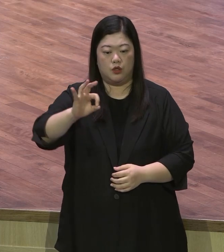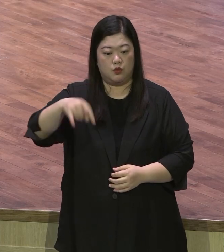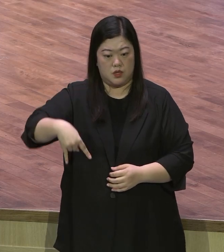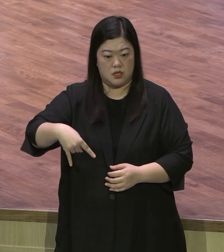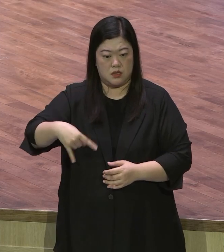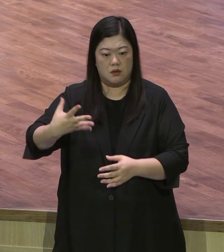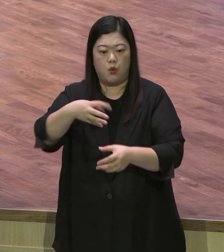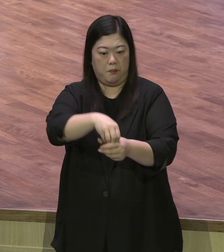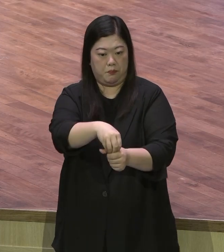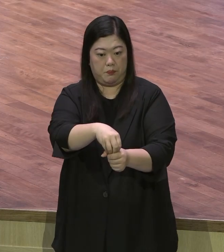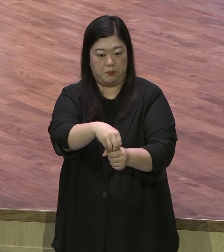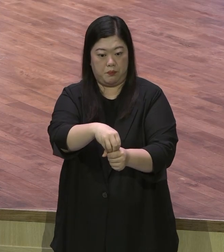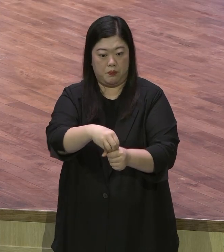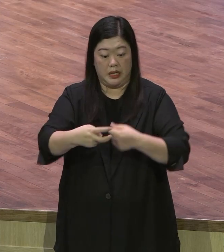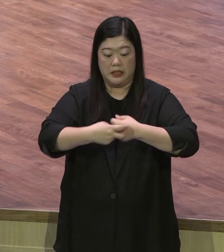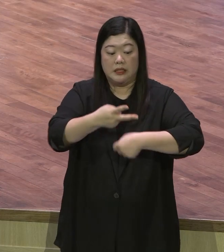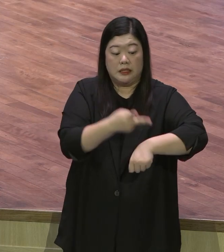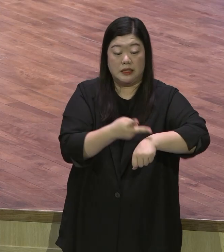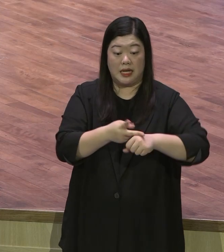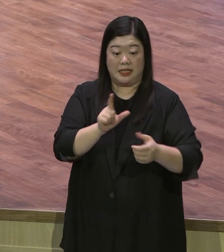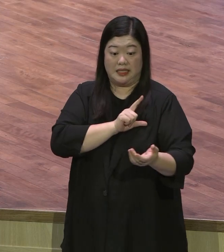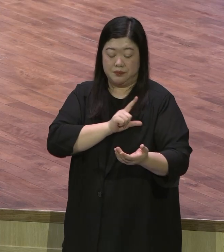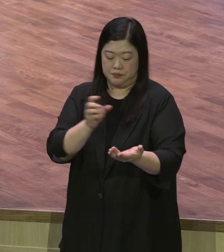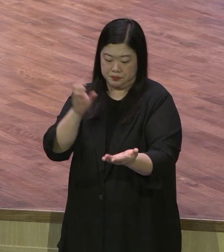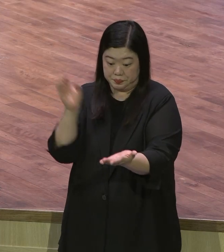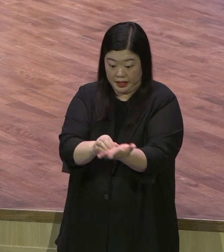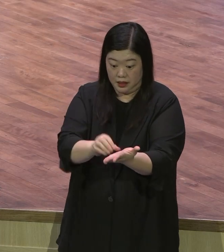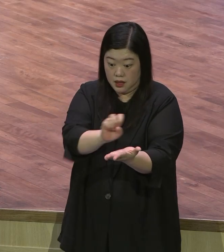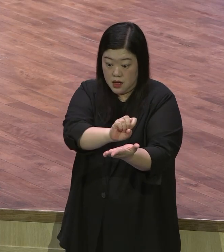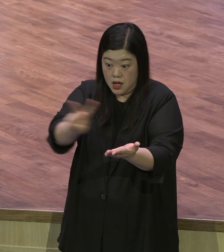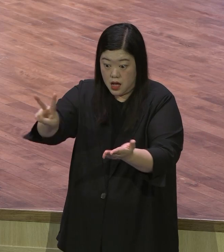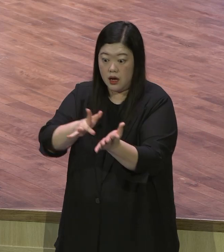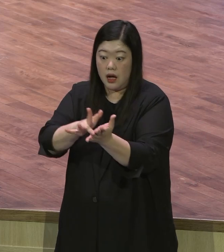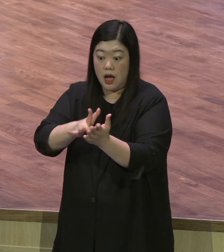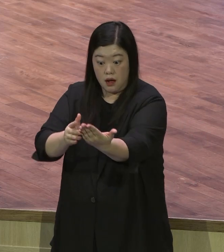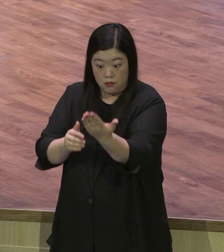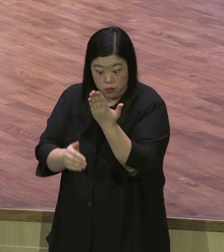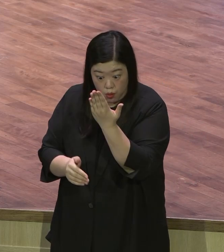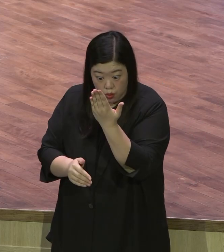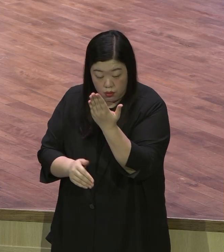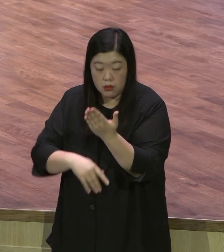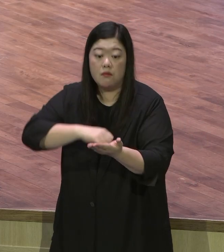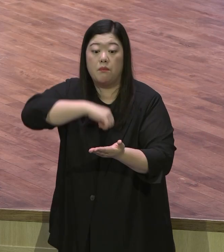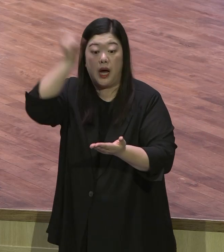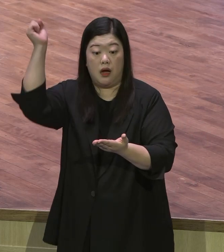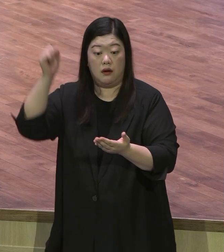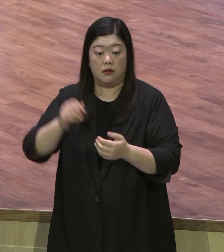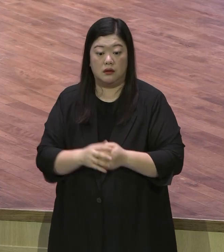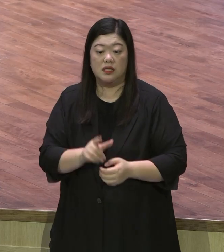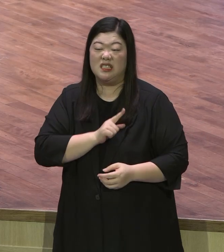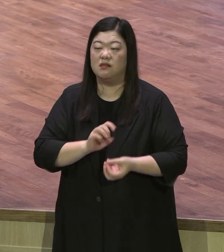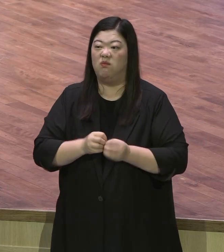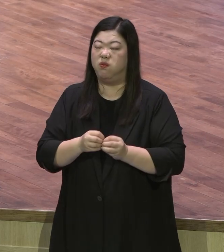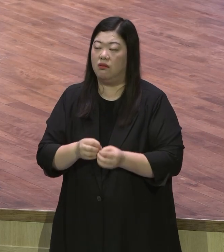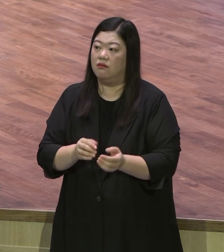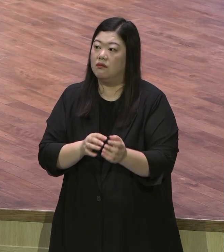전제하는 겁니다. 그 처방전에 처방전대로만 치료가 되면 뭐요? 그 사람이 살잖아요.